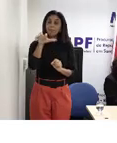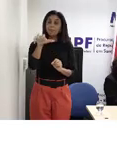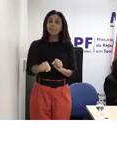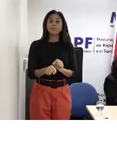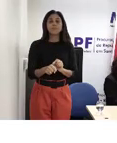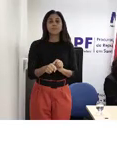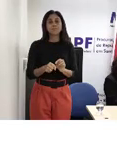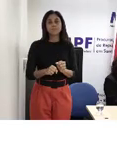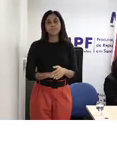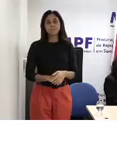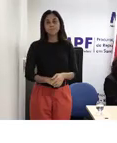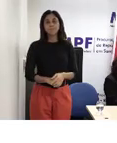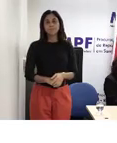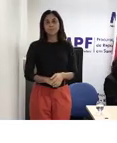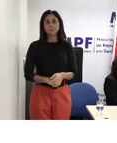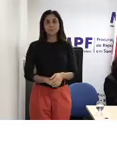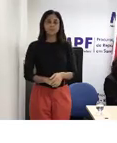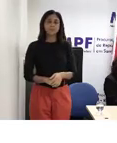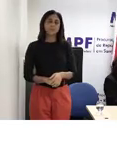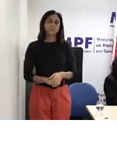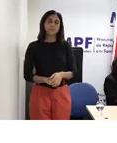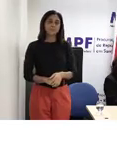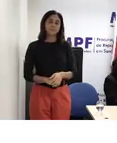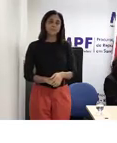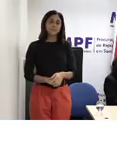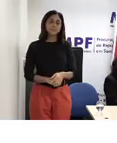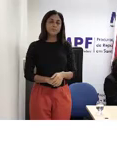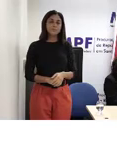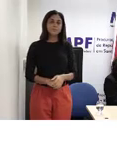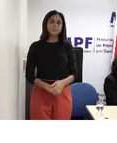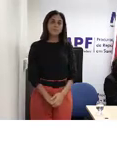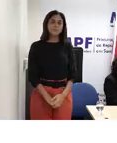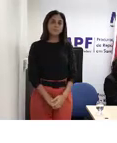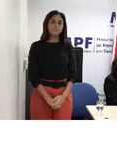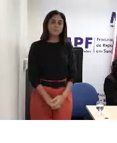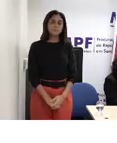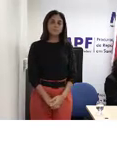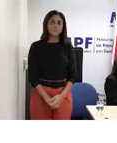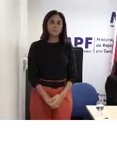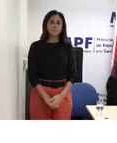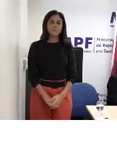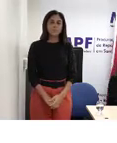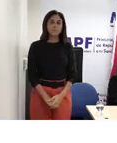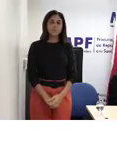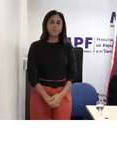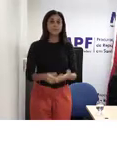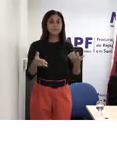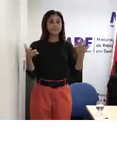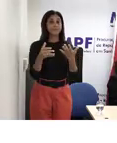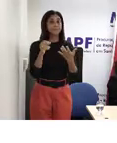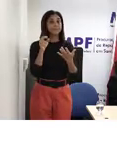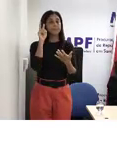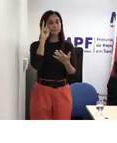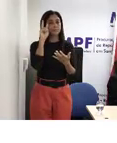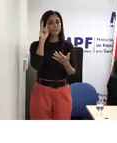ali bom e eu vou trazer para vocês aqui um caso prático disso que eu falei como já